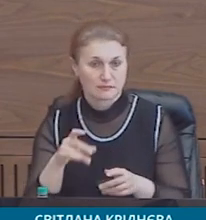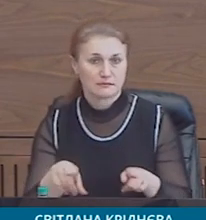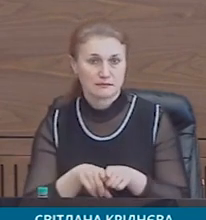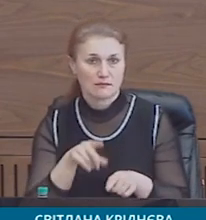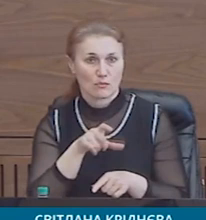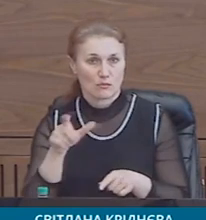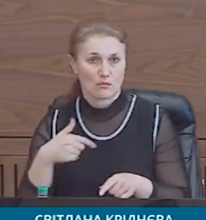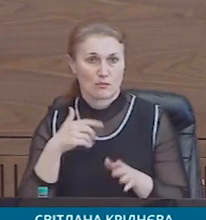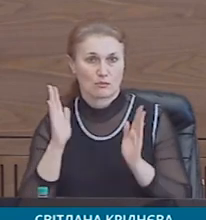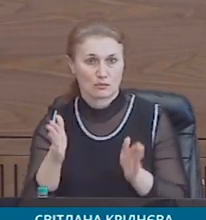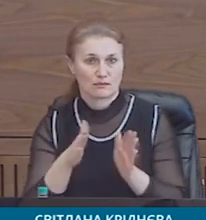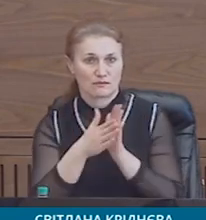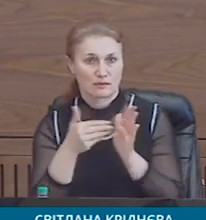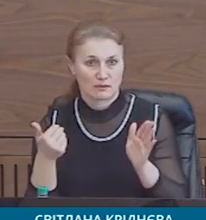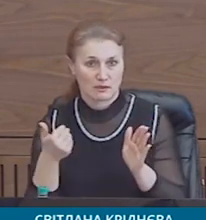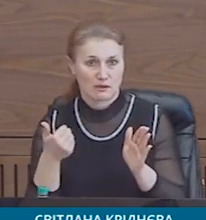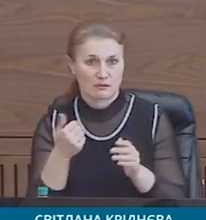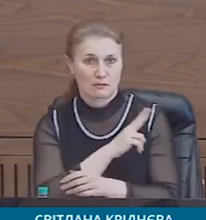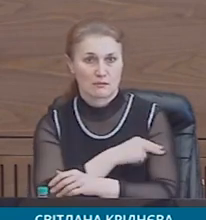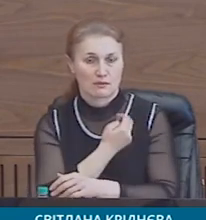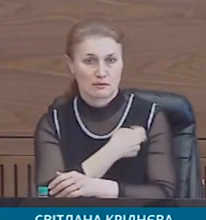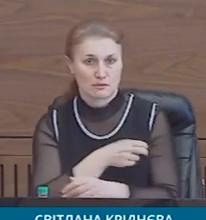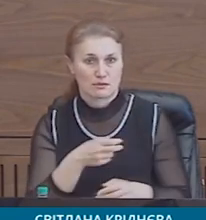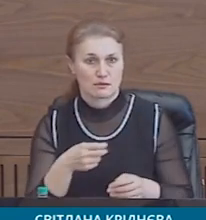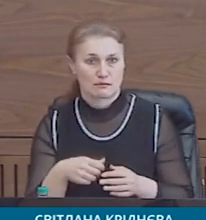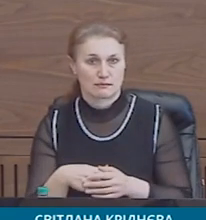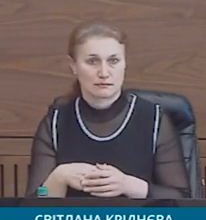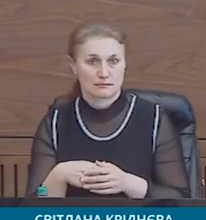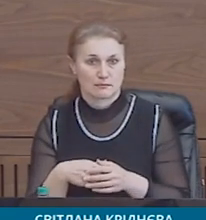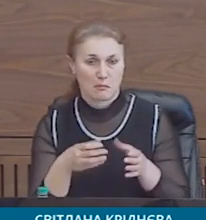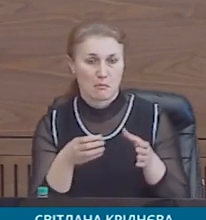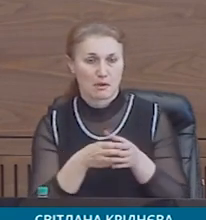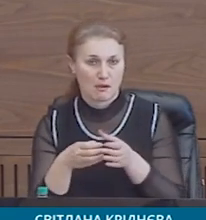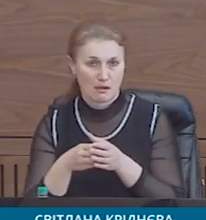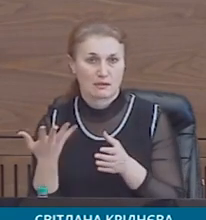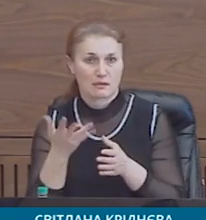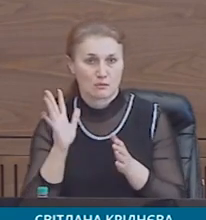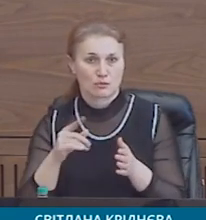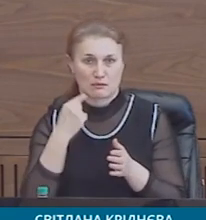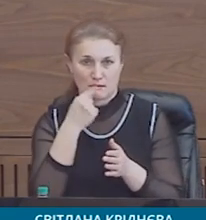будемо викликати медичні бригади, які будуть брати змиви, якщо це потрібно.